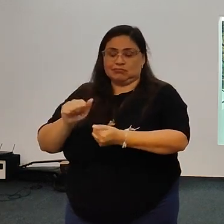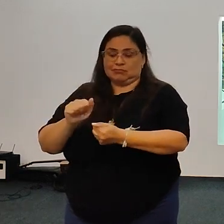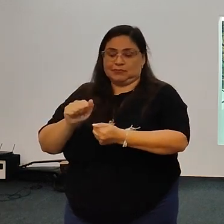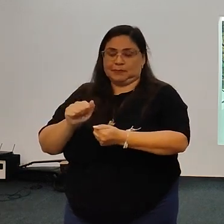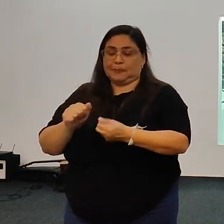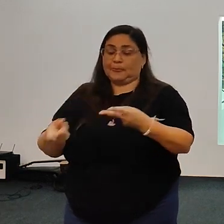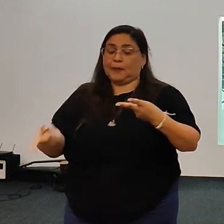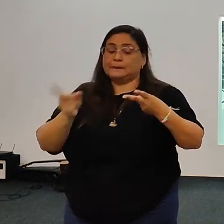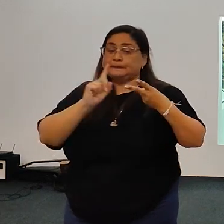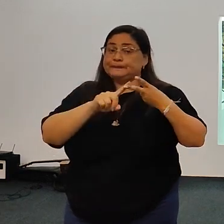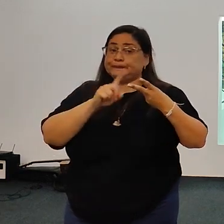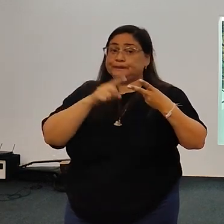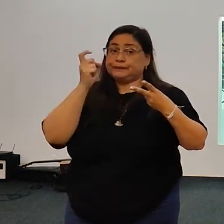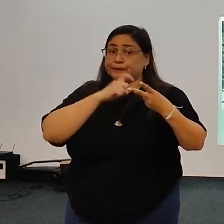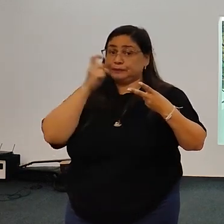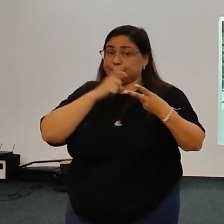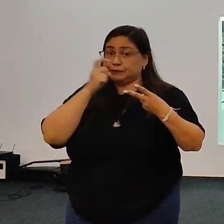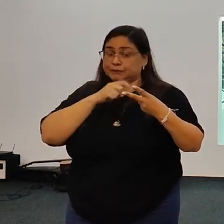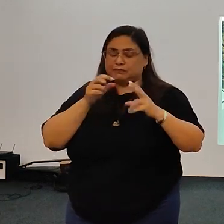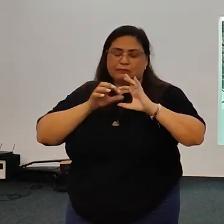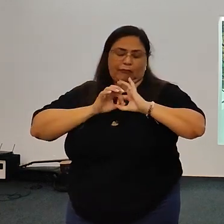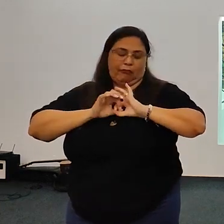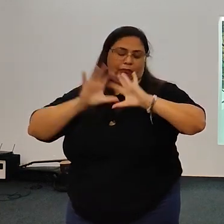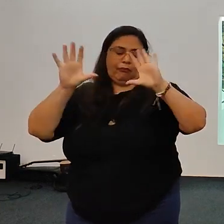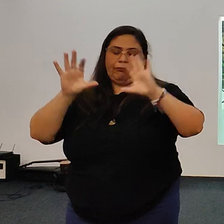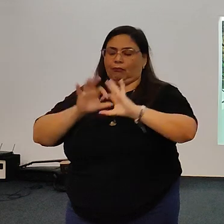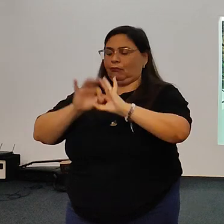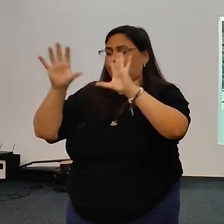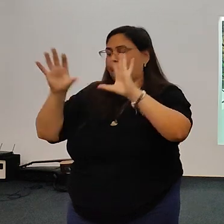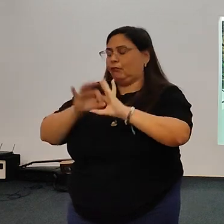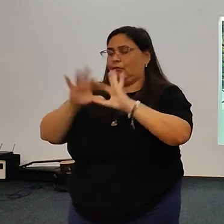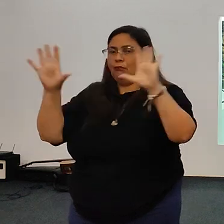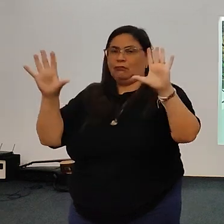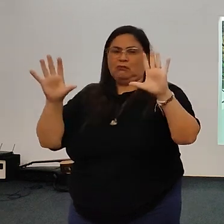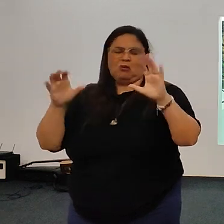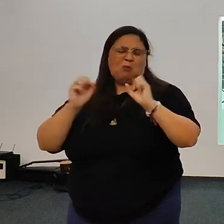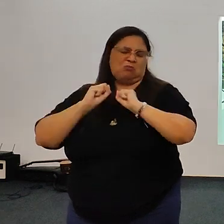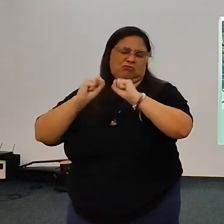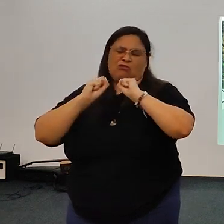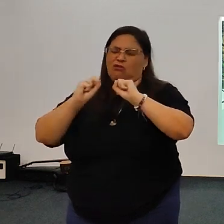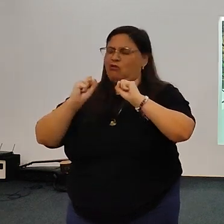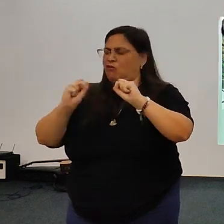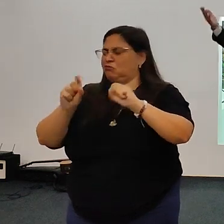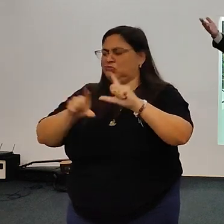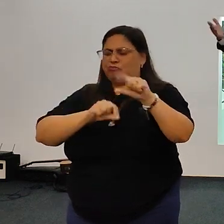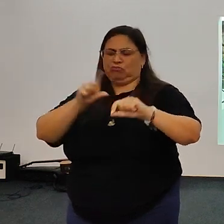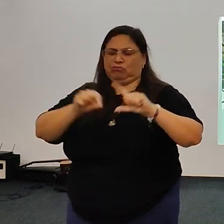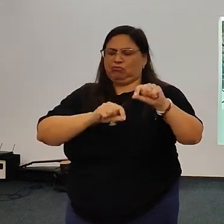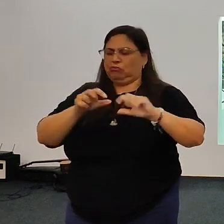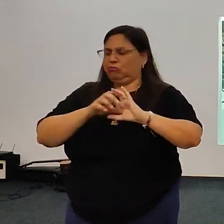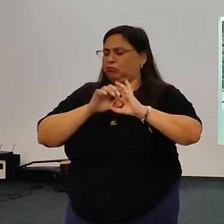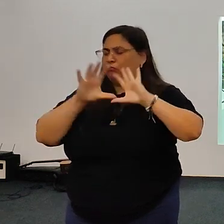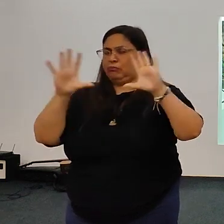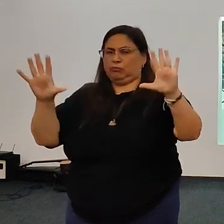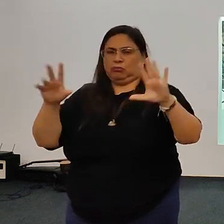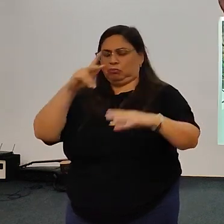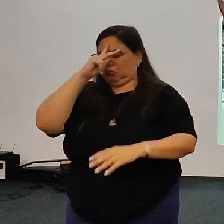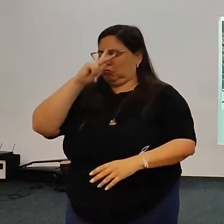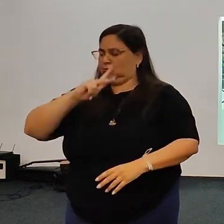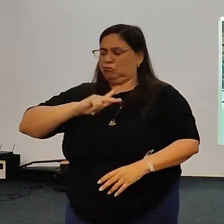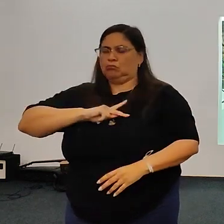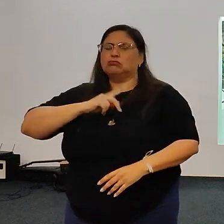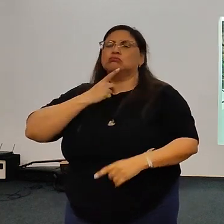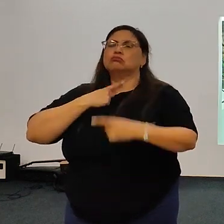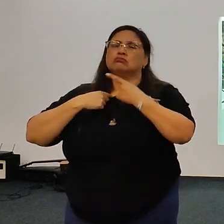começa a combater a segunda heresia, que era uma vida libertina. Era que você poderia viver a vida que você bem entendesse, seguindo os seus